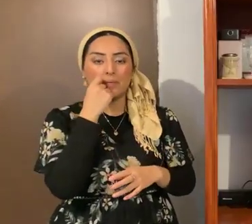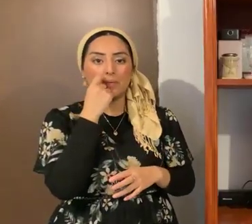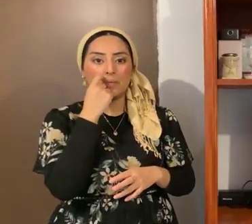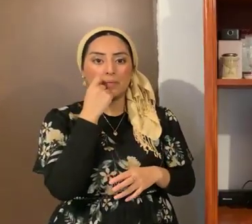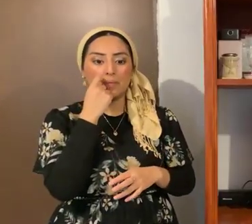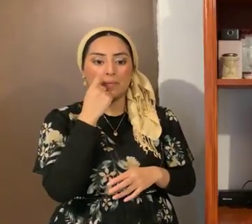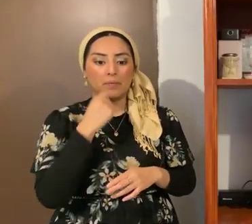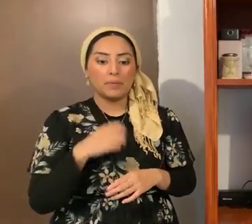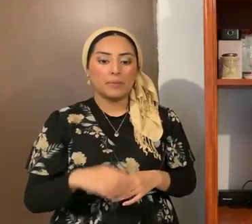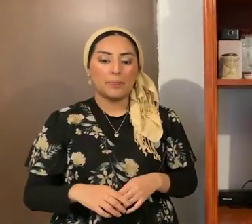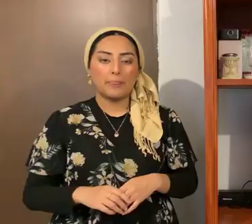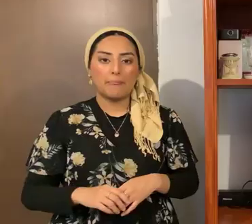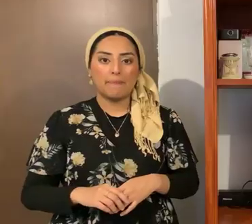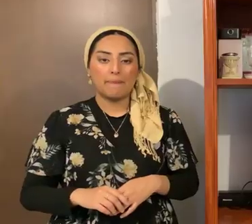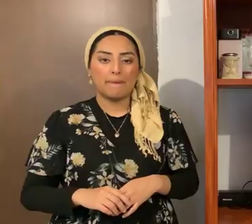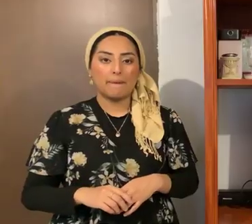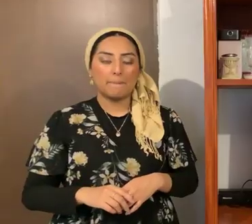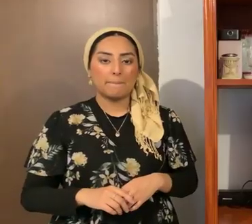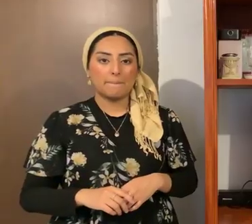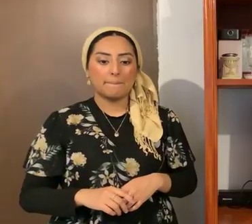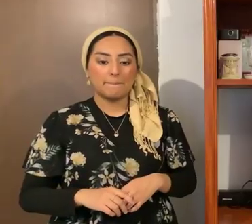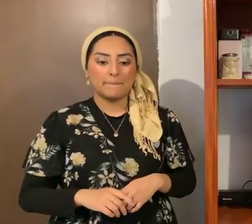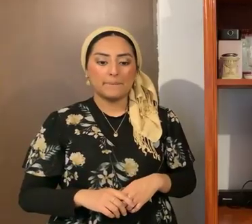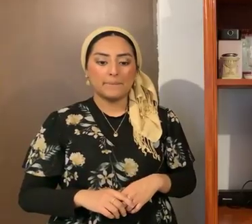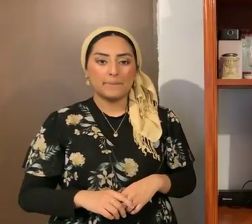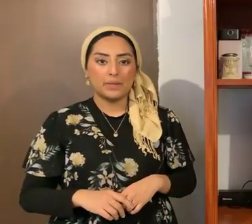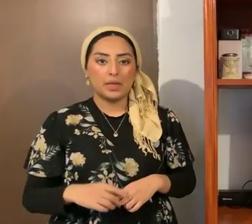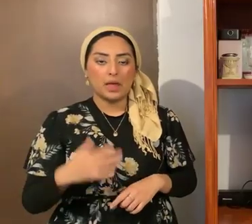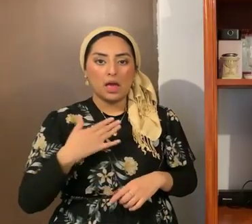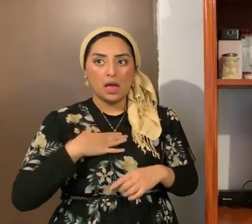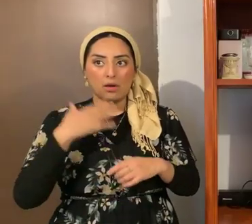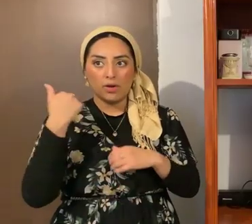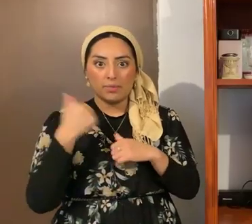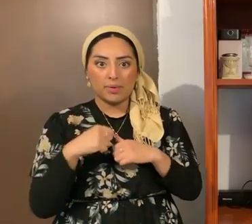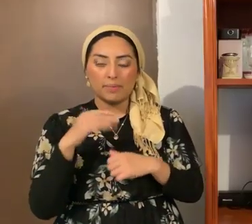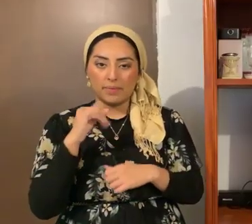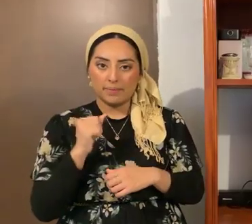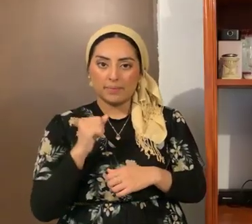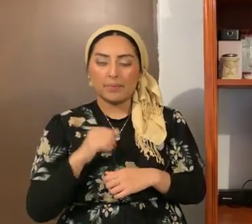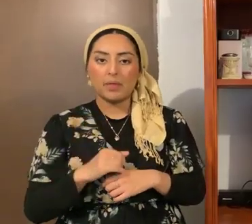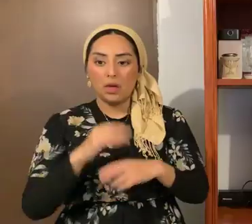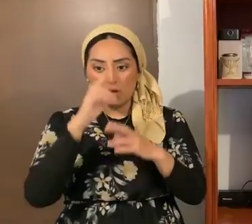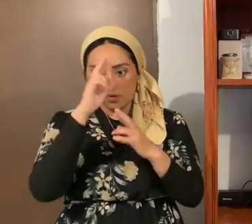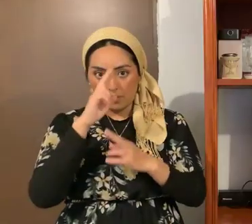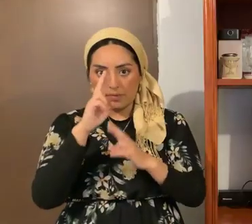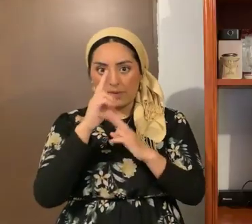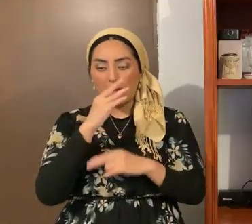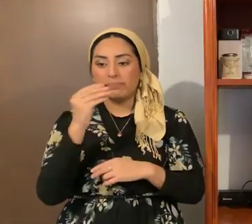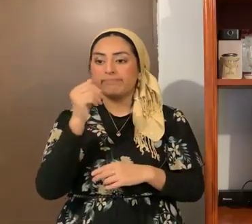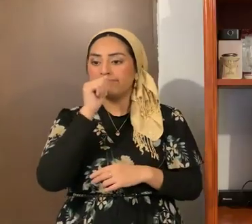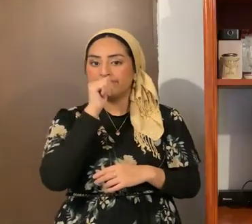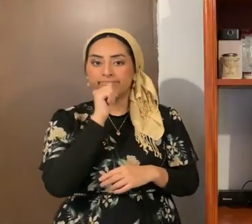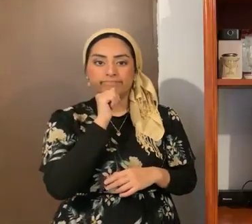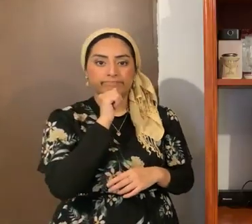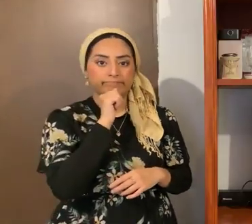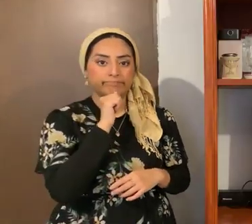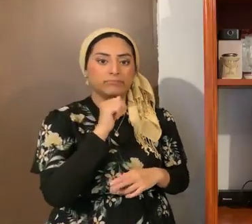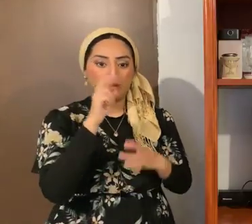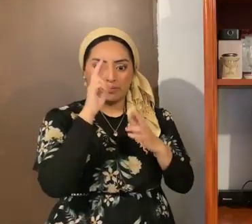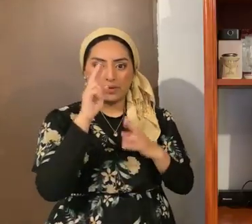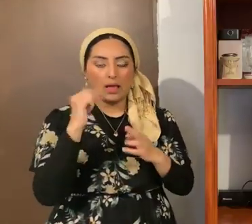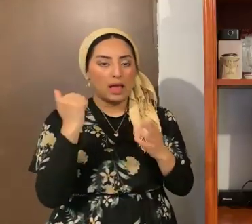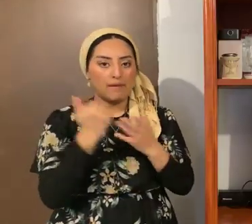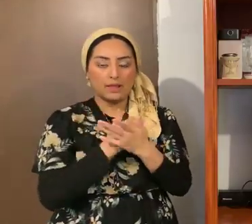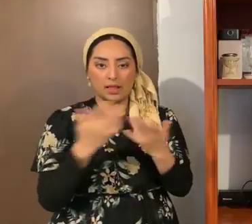encargados de obra, líderes de ministerio, Ajim, todos. Yo lo recuerdo, claro que sí. Honradez y abnegación, honradez en todo,